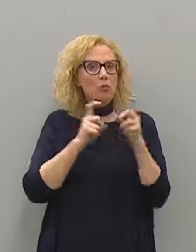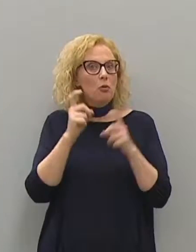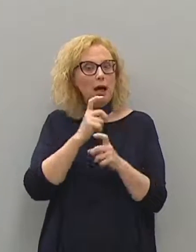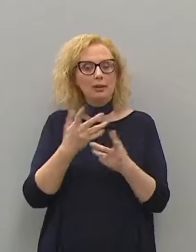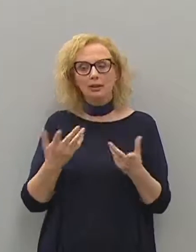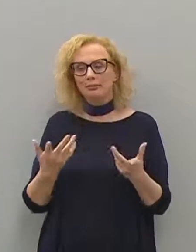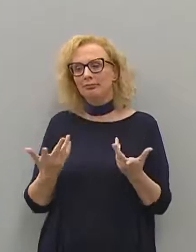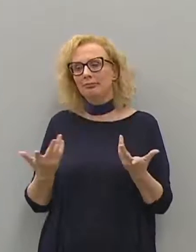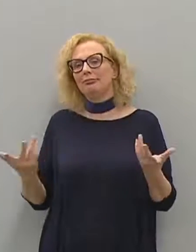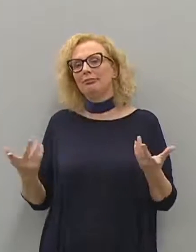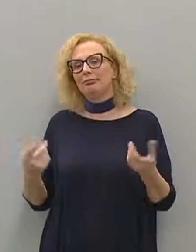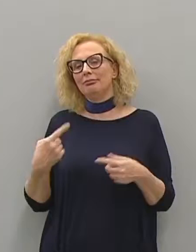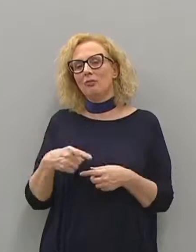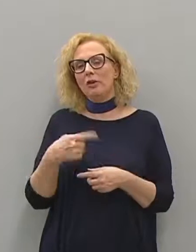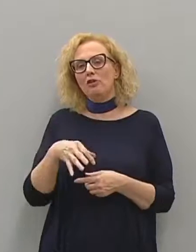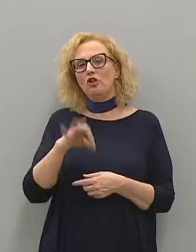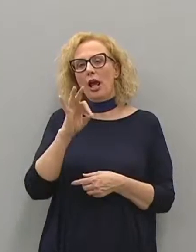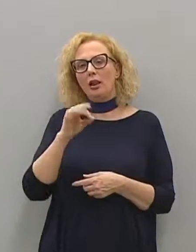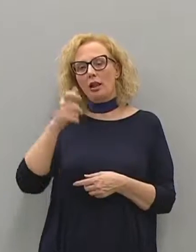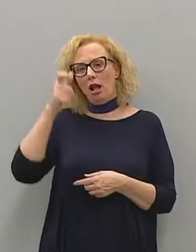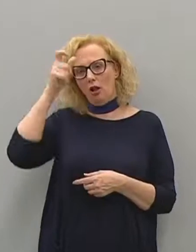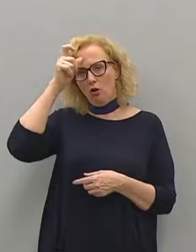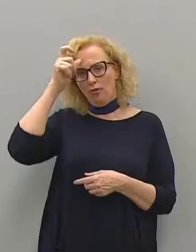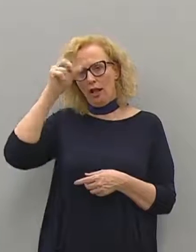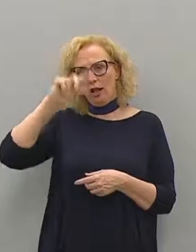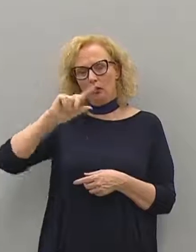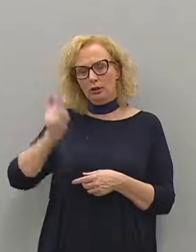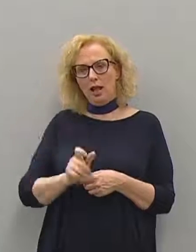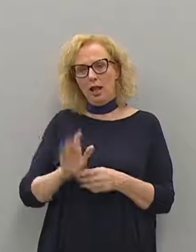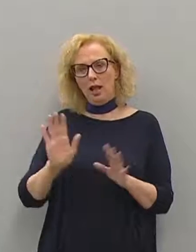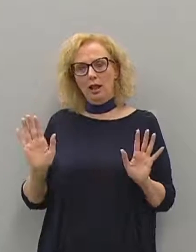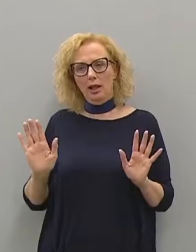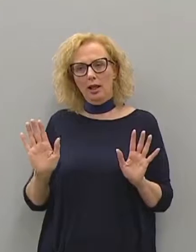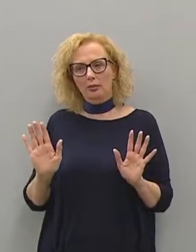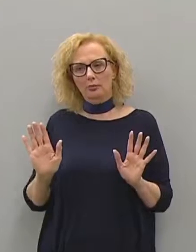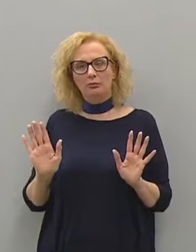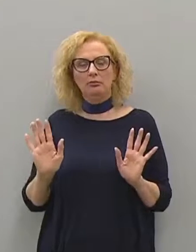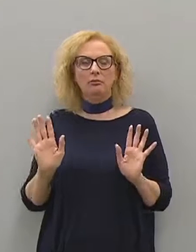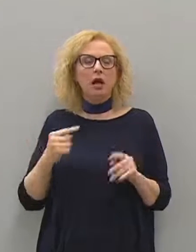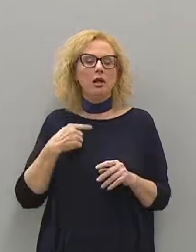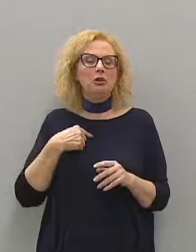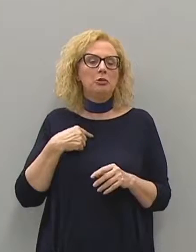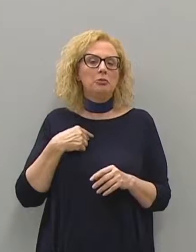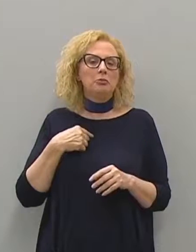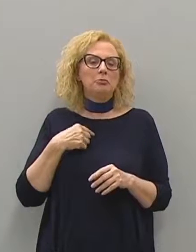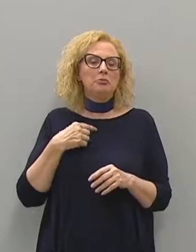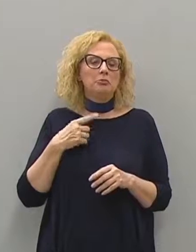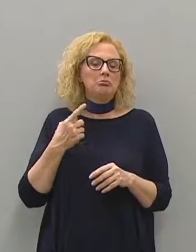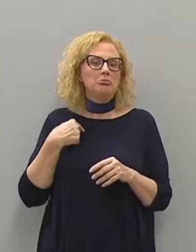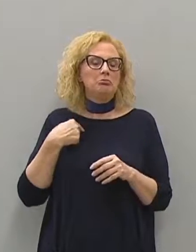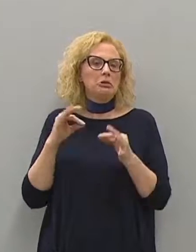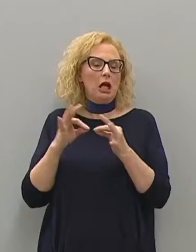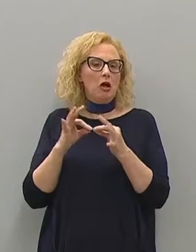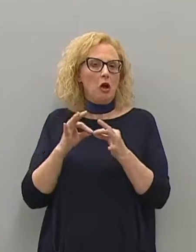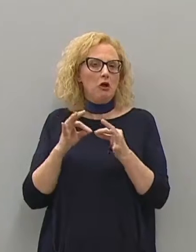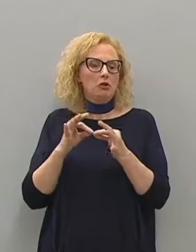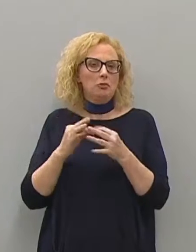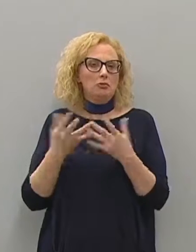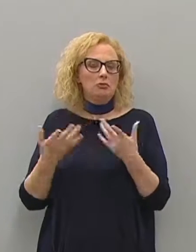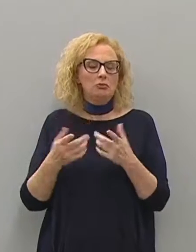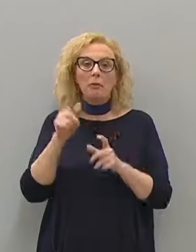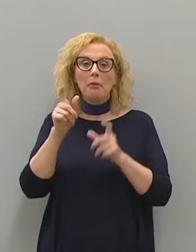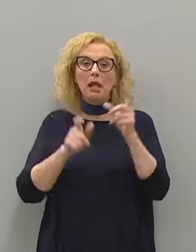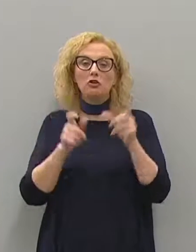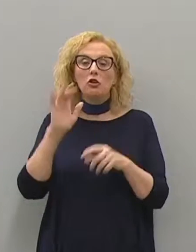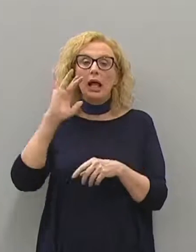decisione del governo nazionale ma voglio dire mi sento anche di condividerla quello di vaccinare le persone più a